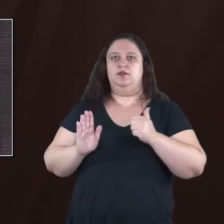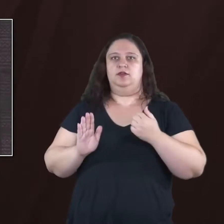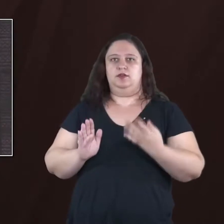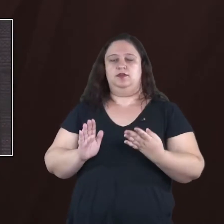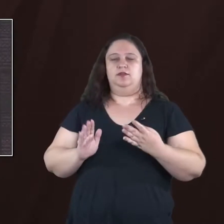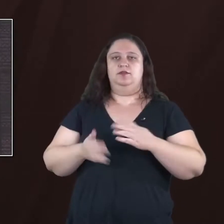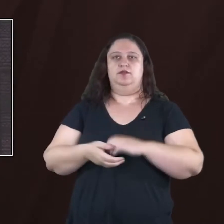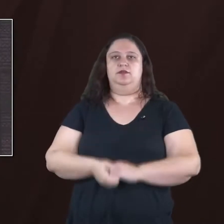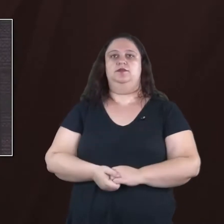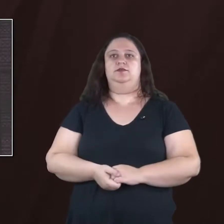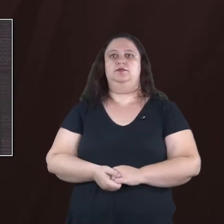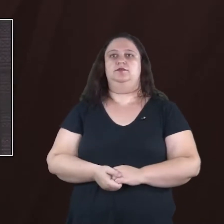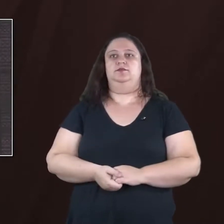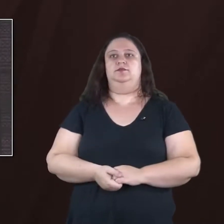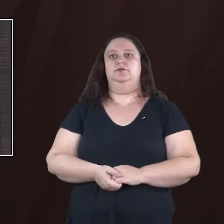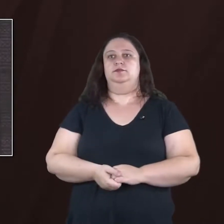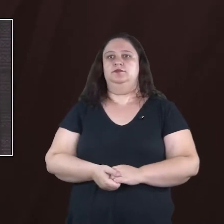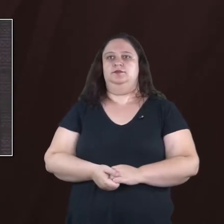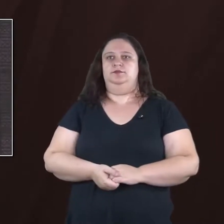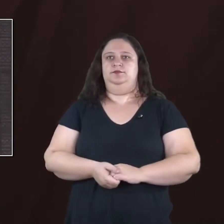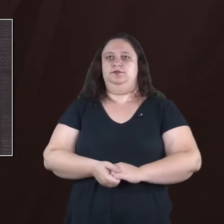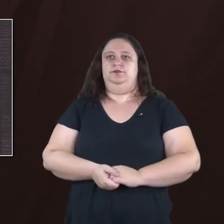14.